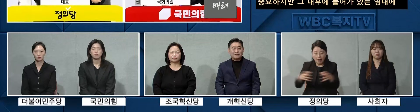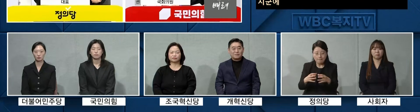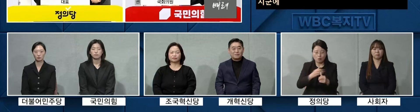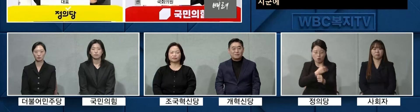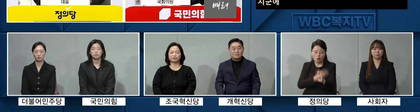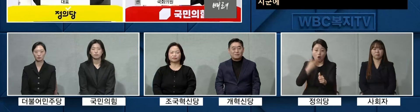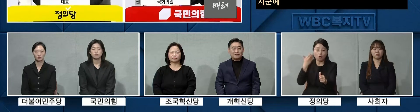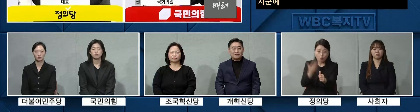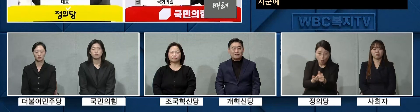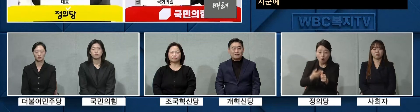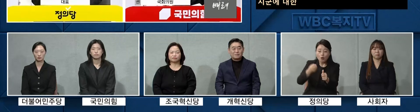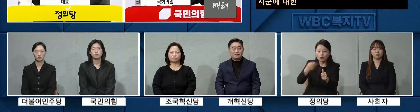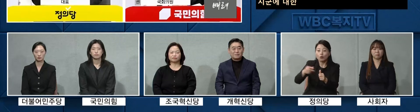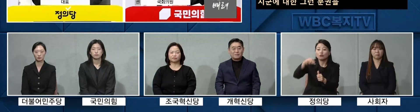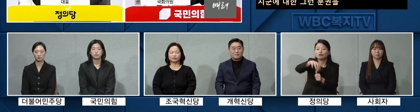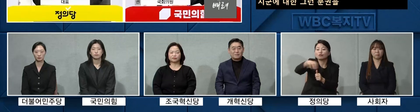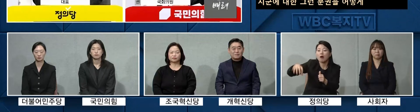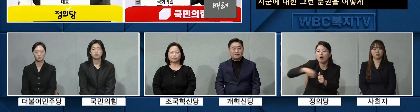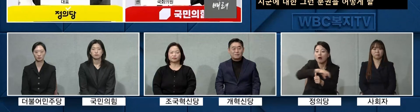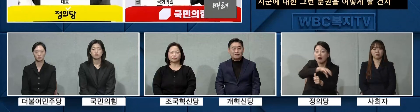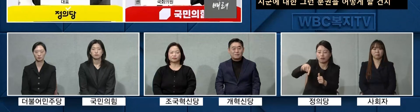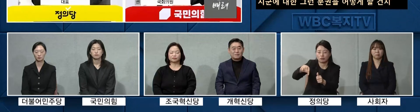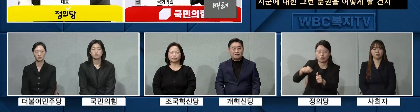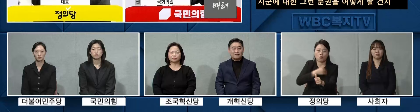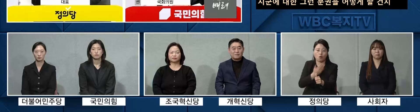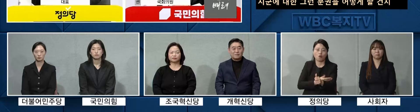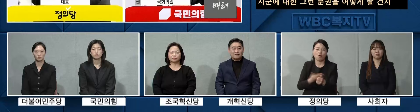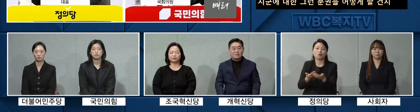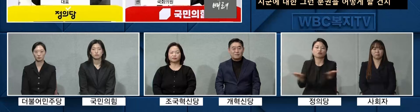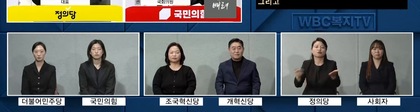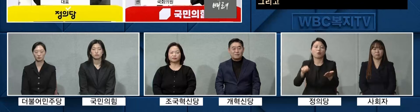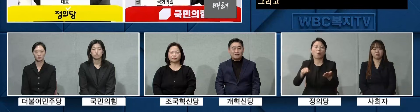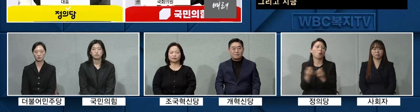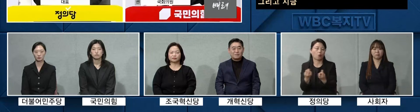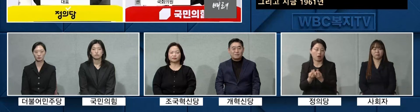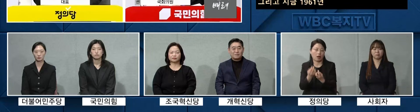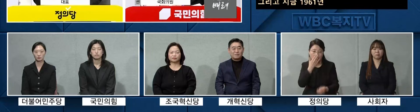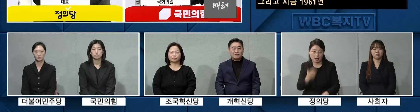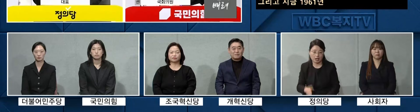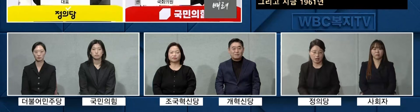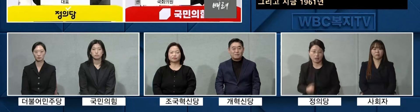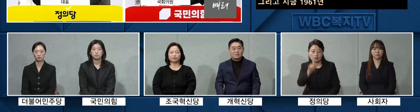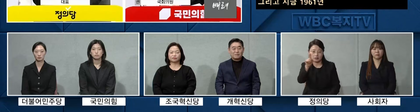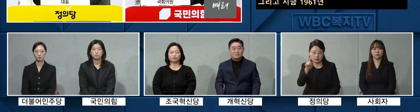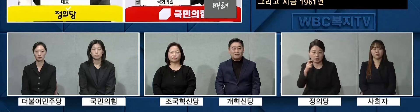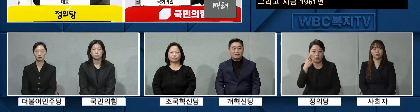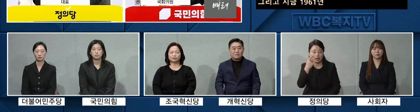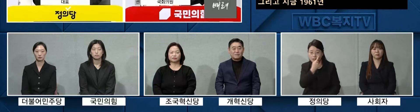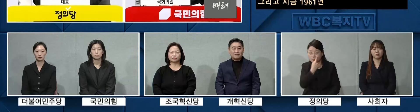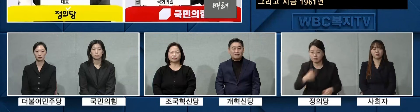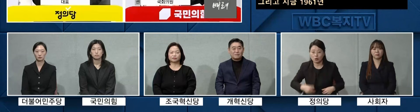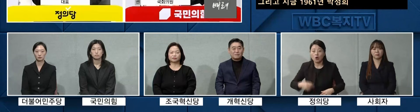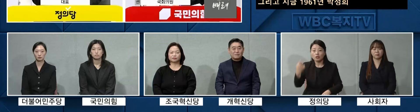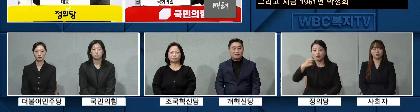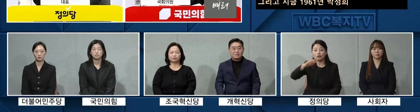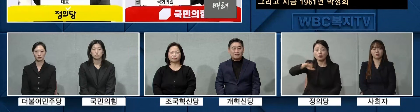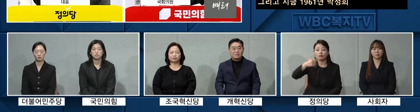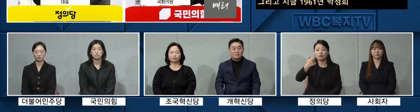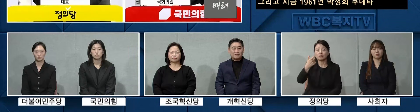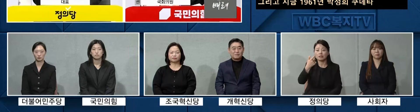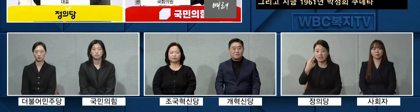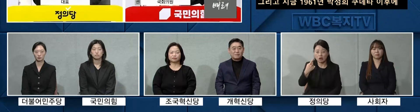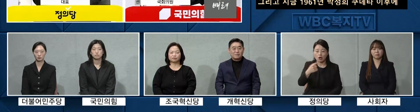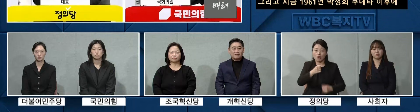할 건지. 그리고 지금 1961년 그 박정희 쿠데타 이후에 사라졌던 게